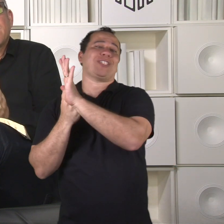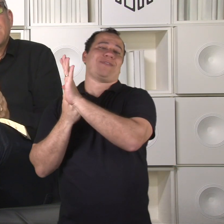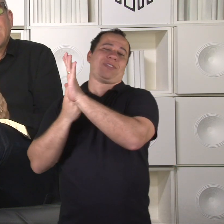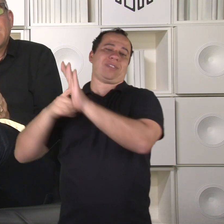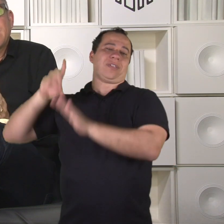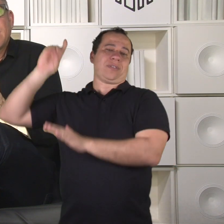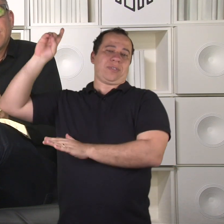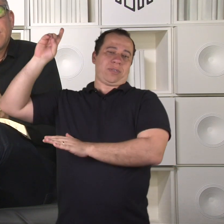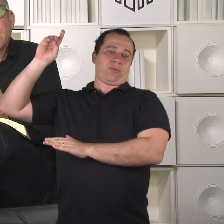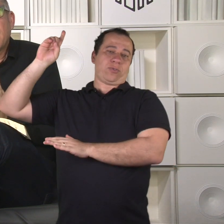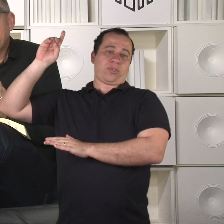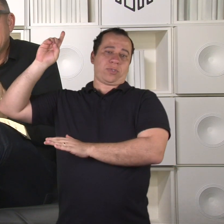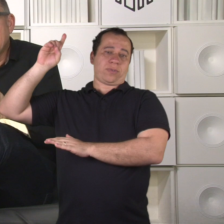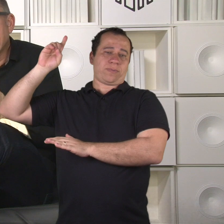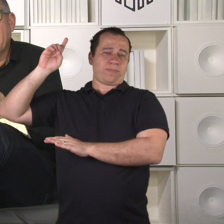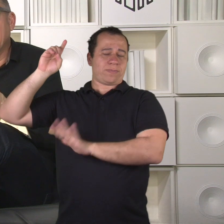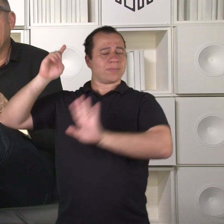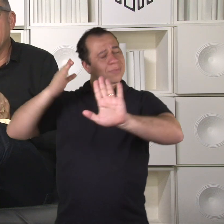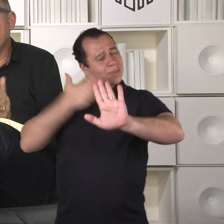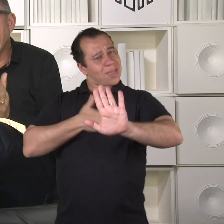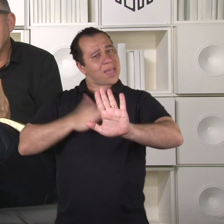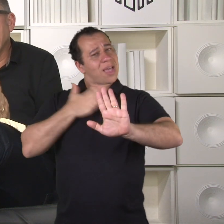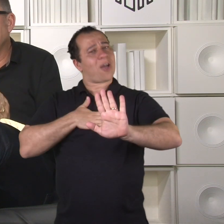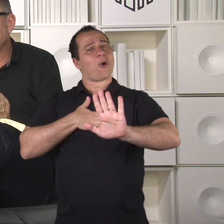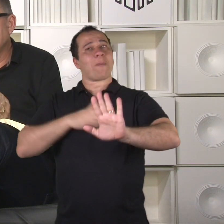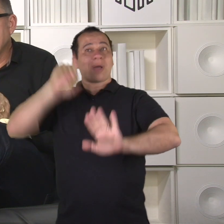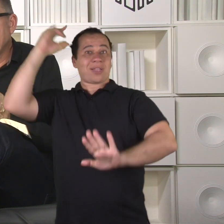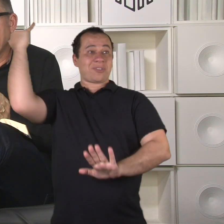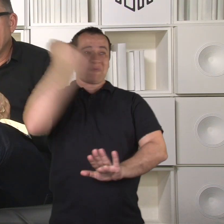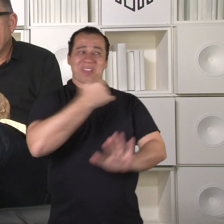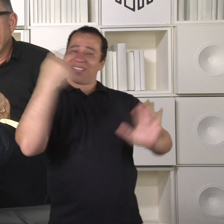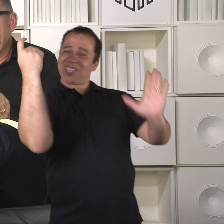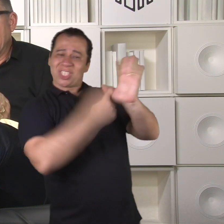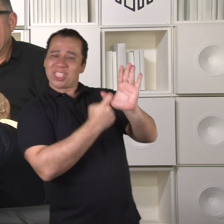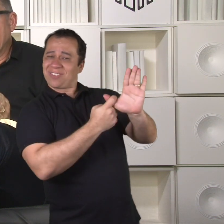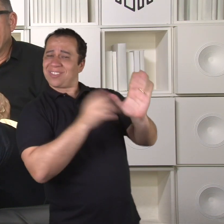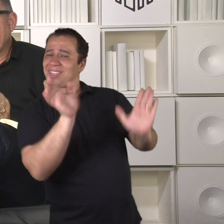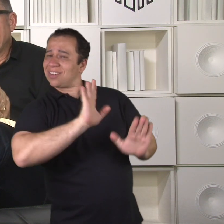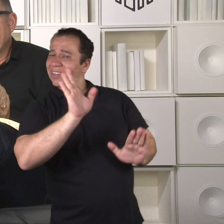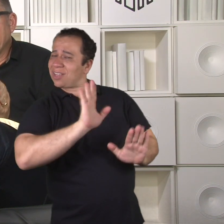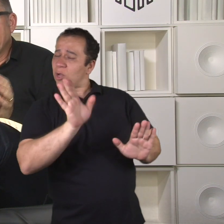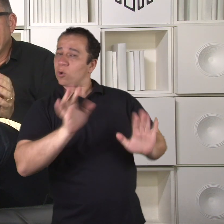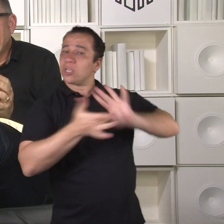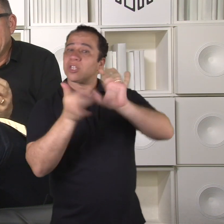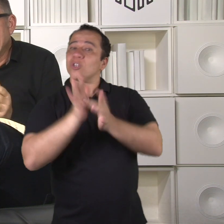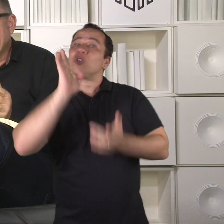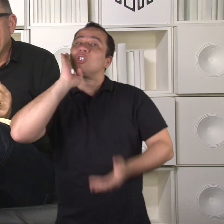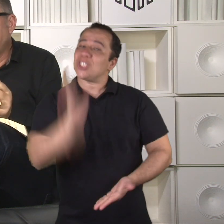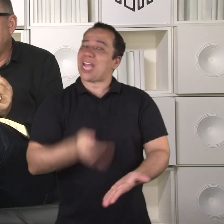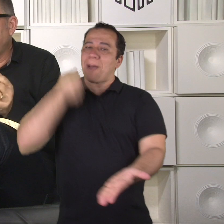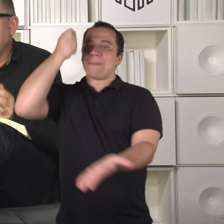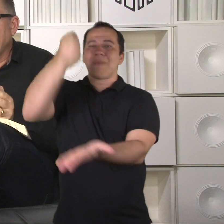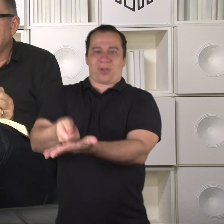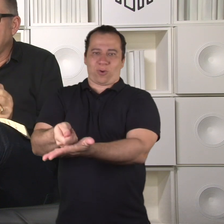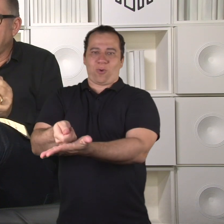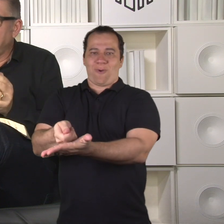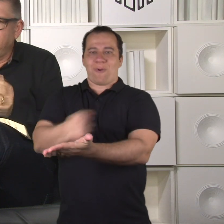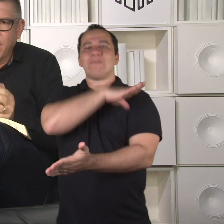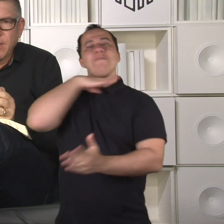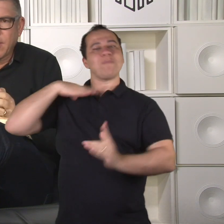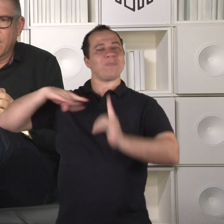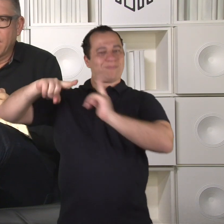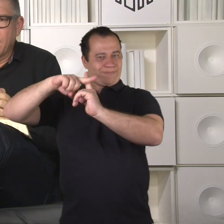é que Jesus está dizendo, você não precisa pagar, eu já paguei. Você não precisa ser perfeito,